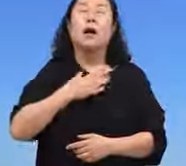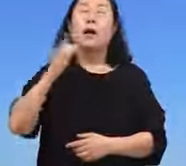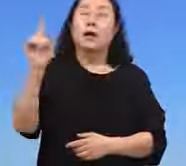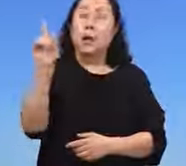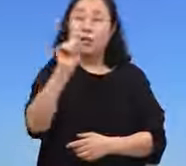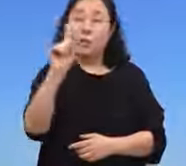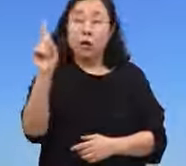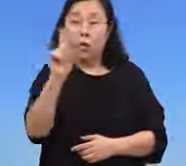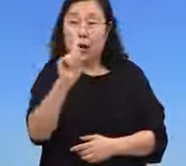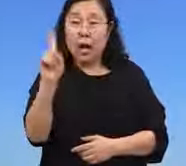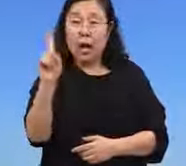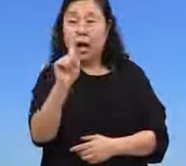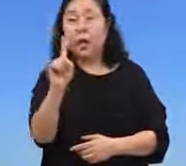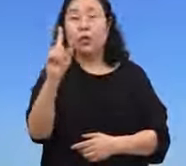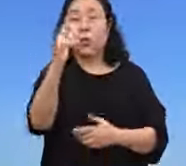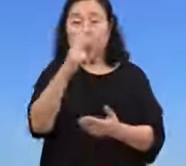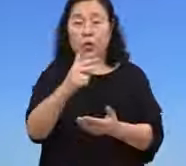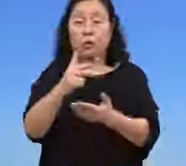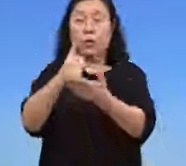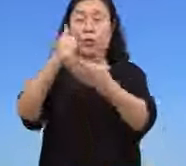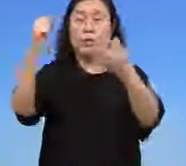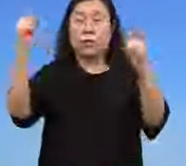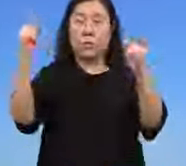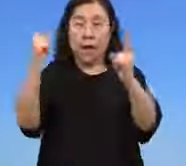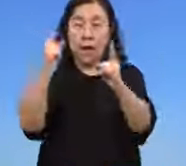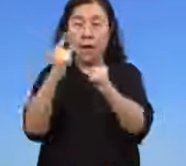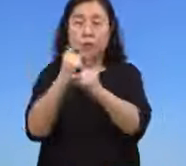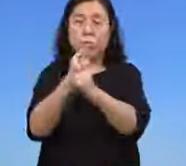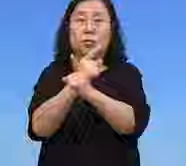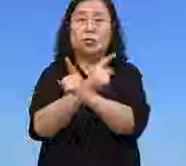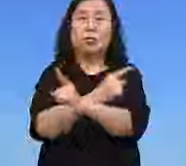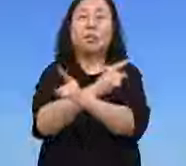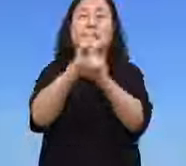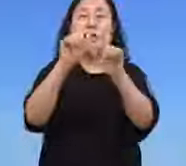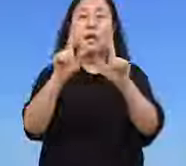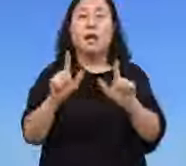무엇과도 주님을 바꾸지 않으리.